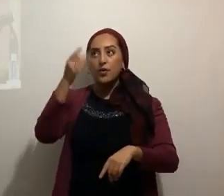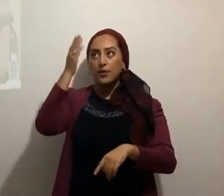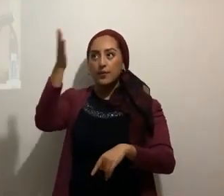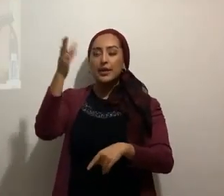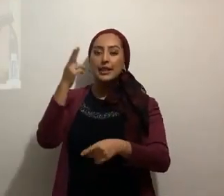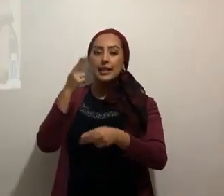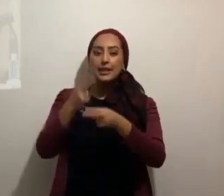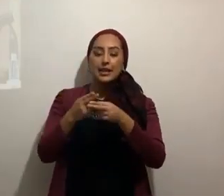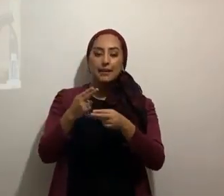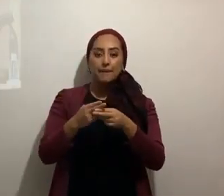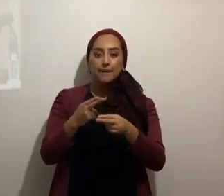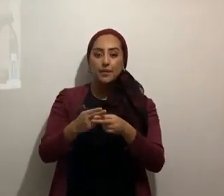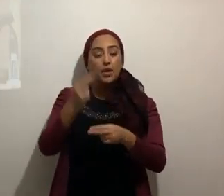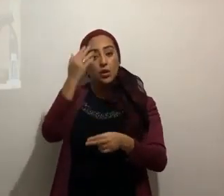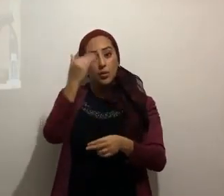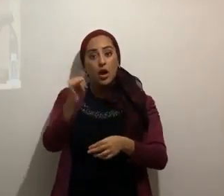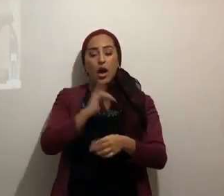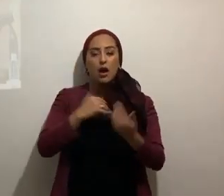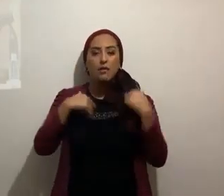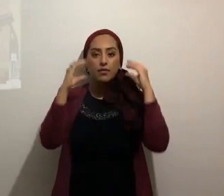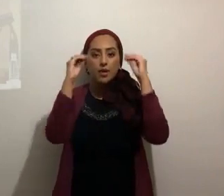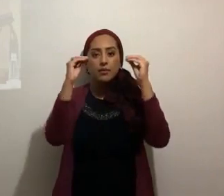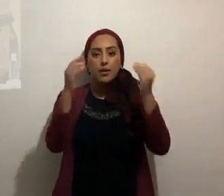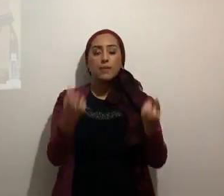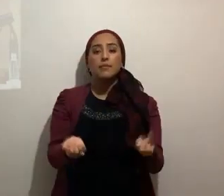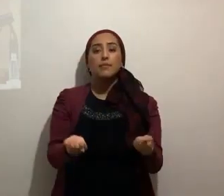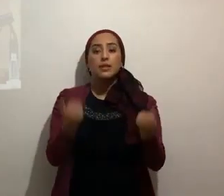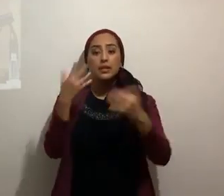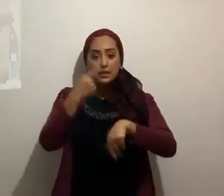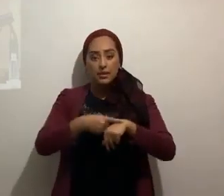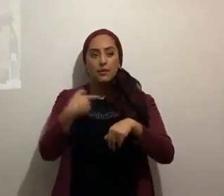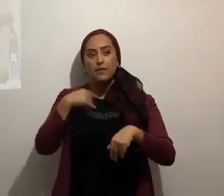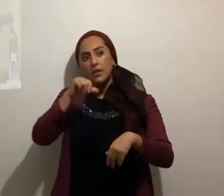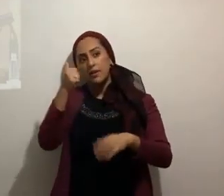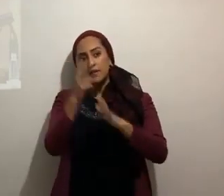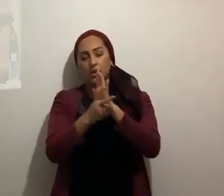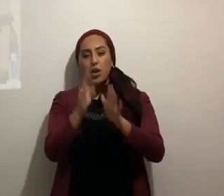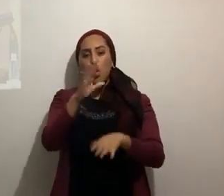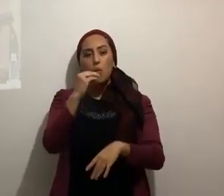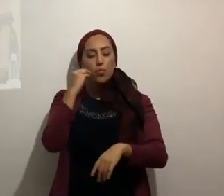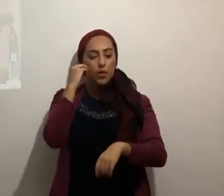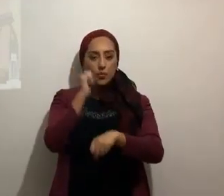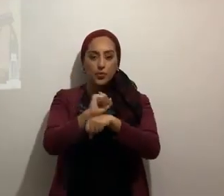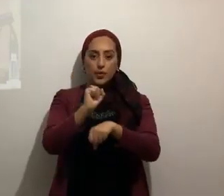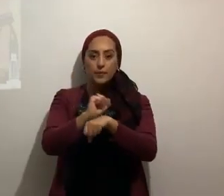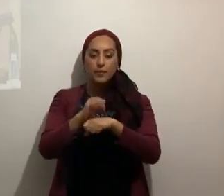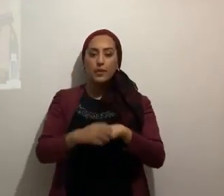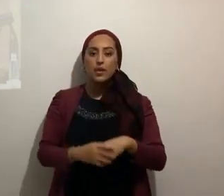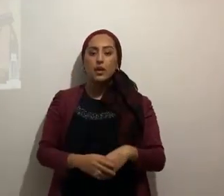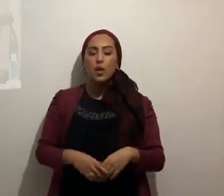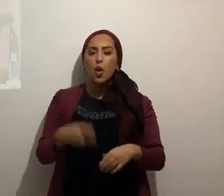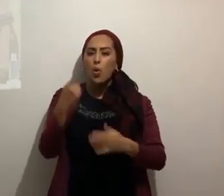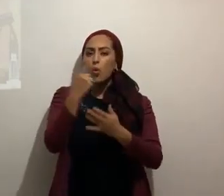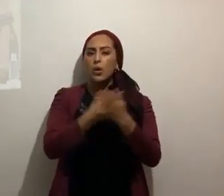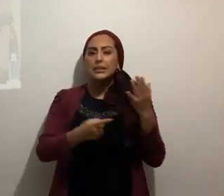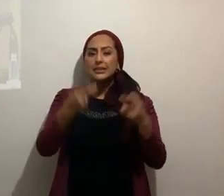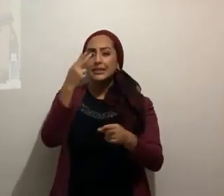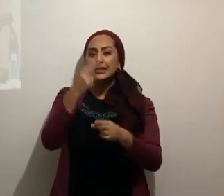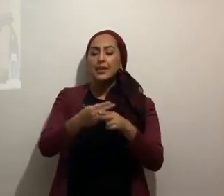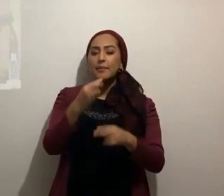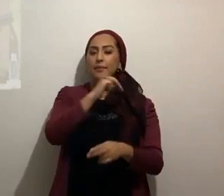del nombre. Por eso he ministrado muchas veces, y hay otro video que les dejo de tarea. ¿Cuál es el nombre